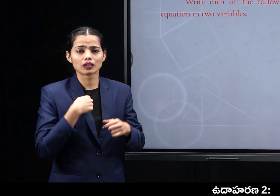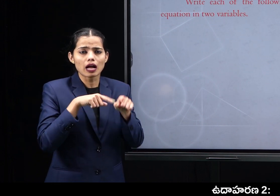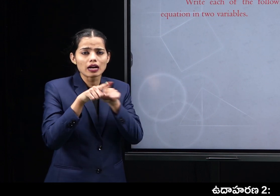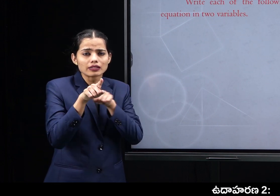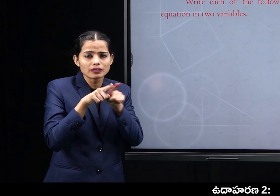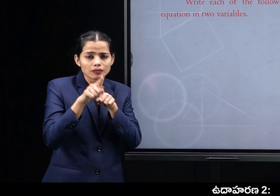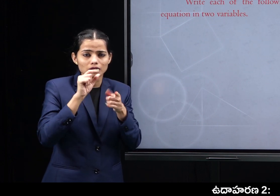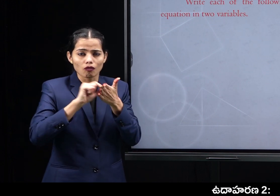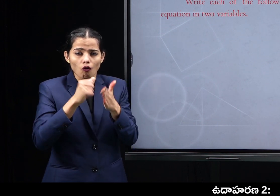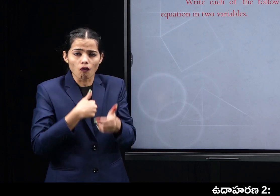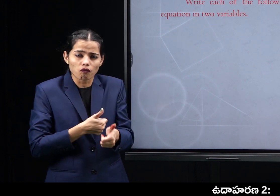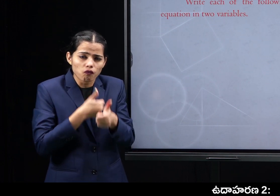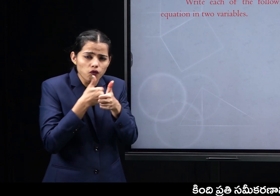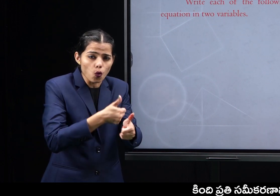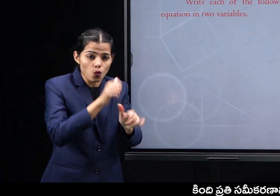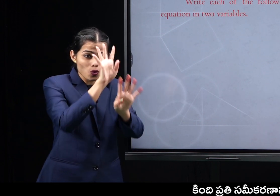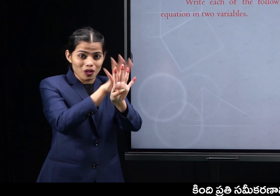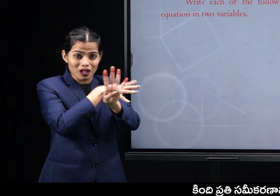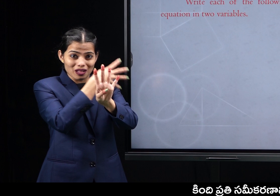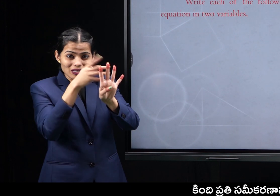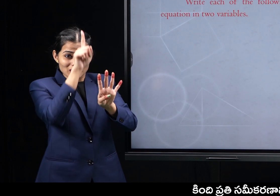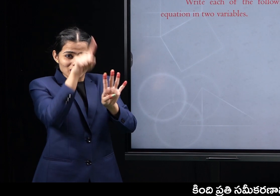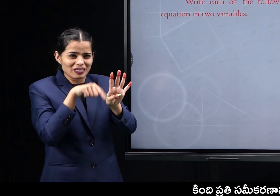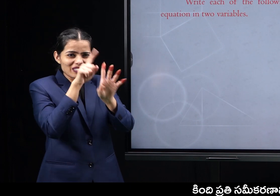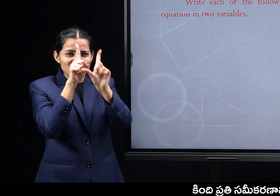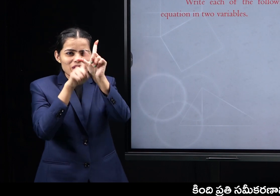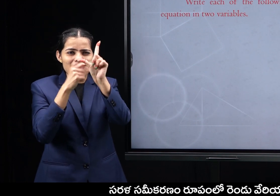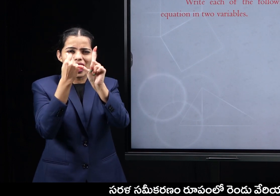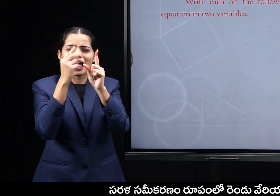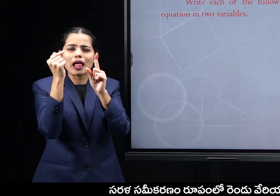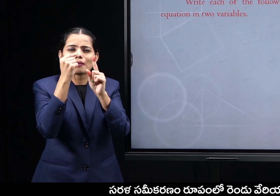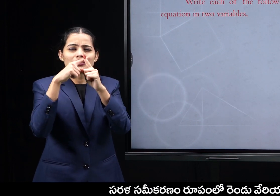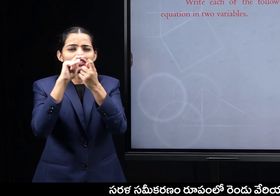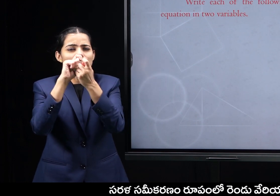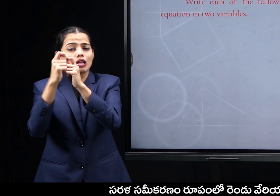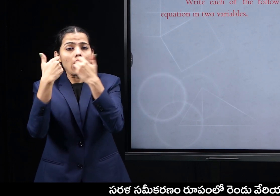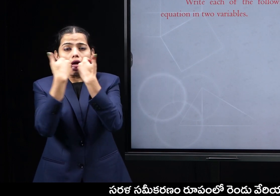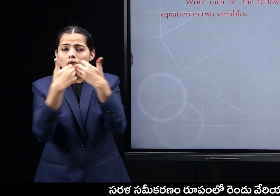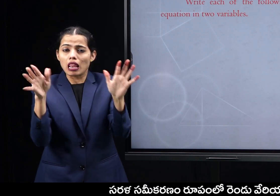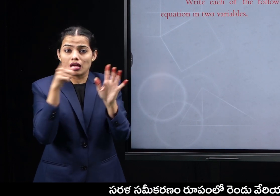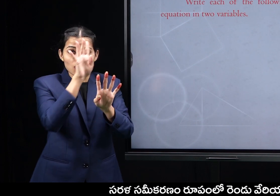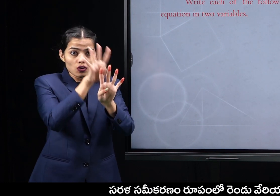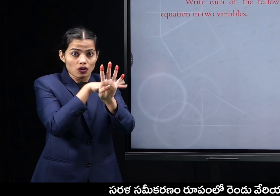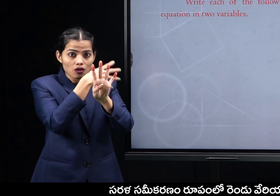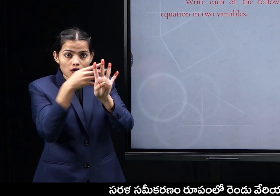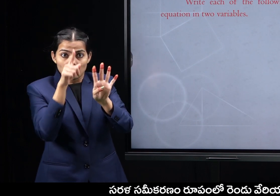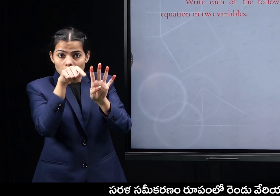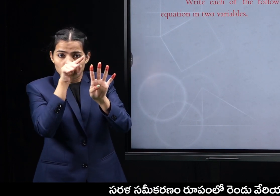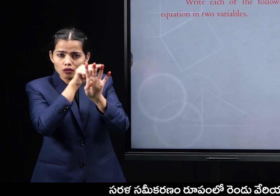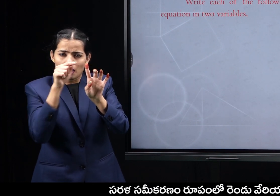ఎగ్జాంపుల్ 2. క్రింది ప్రతి సమీకరణాన్ని సరళ సమీకరణం రూపంలో రెండు వేరియబుల్స్లో రాయండి.